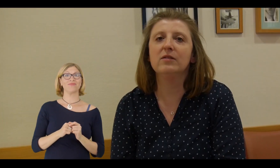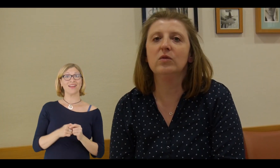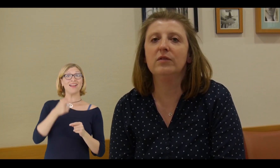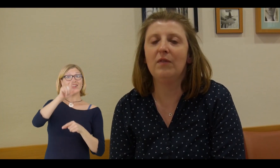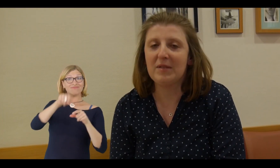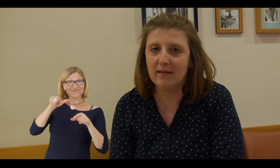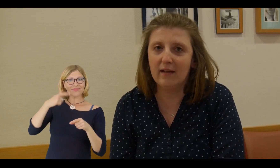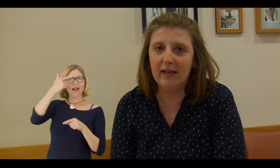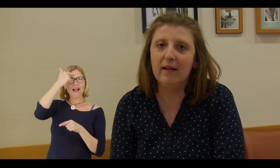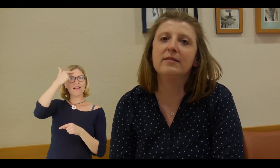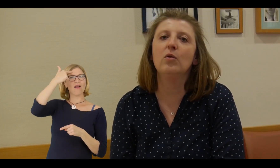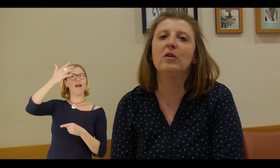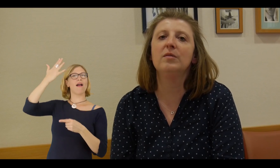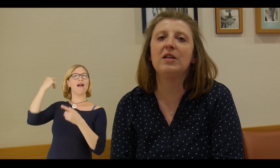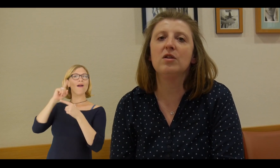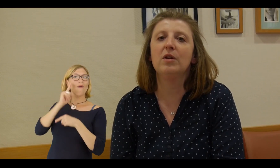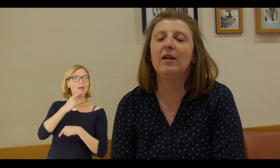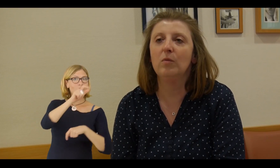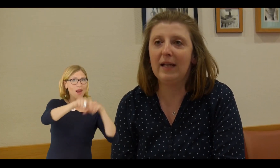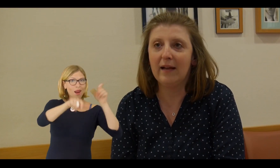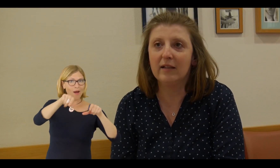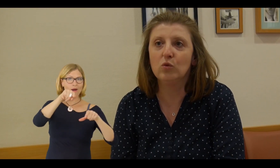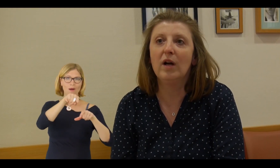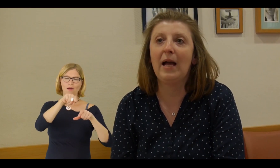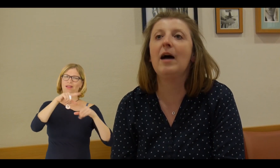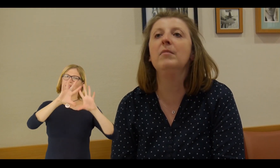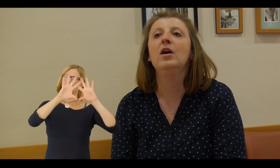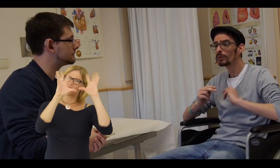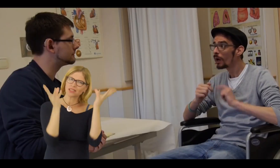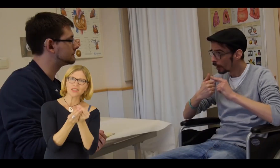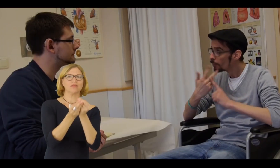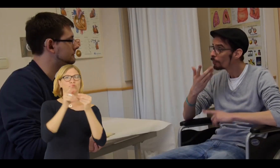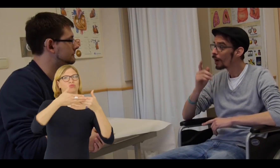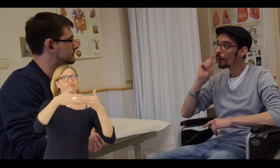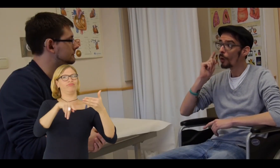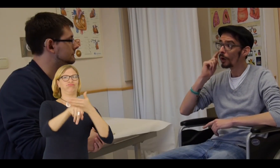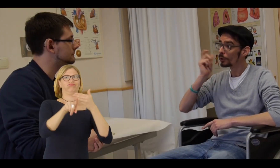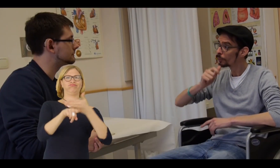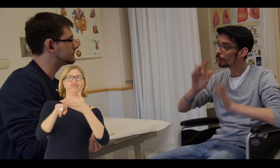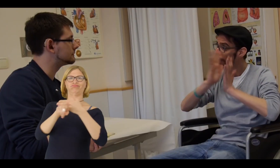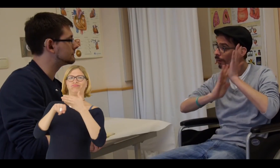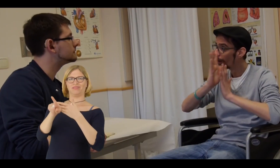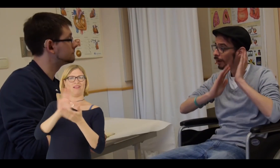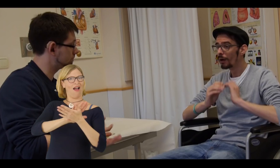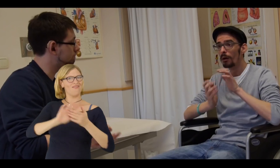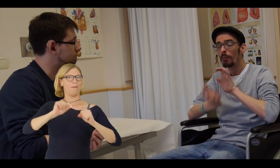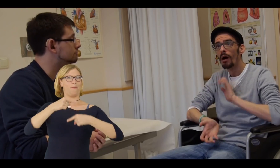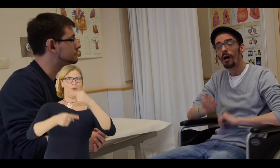anders und wenn man sich daran erinnert, dass gehörlose Menschen aber einen komplett anderen Zugang haben oder es einfach nichts bringt, wenn man jemanden aufruft, weil er einen nicht